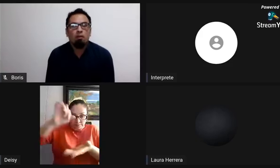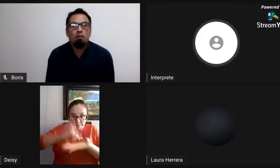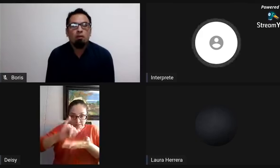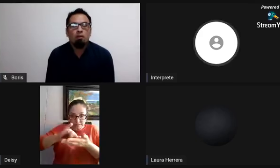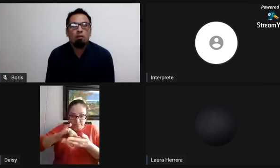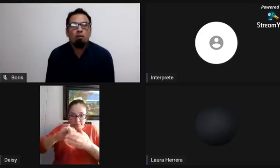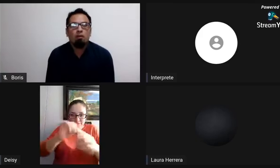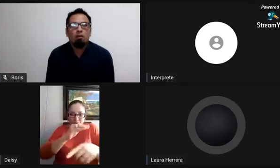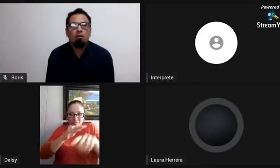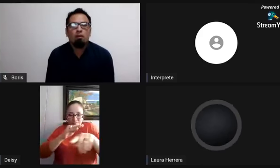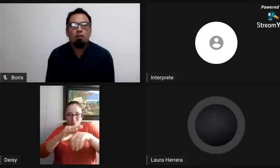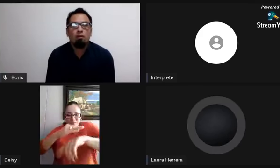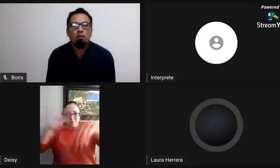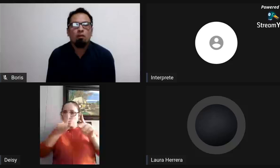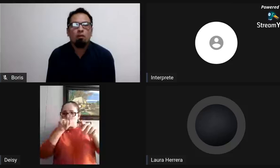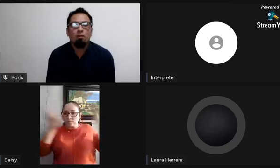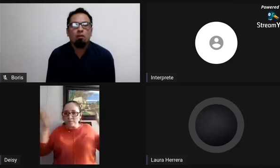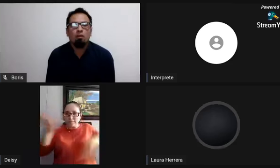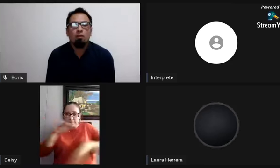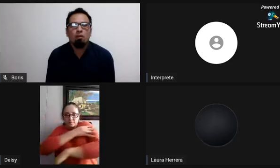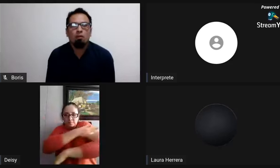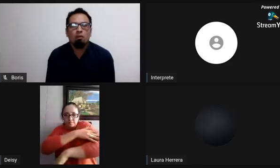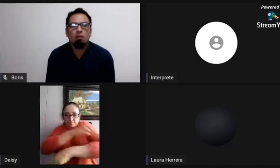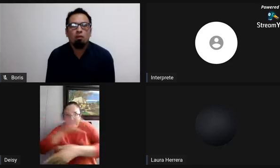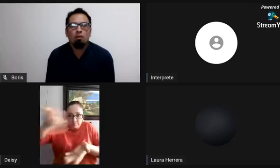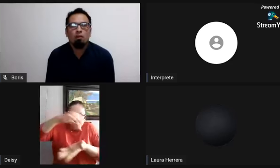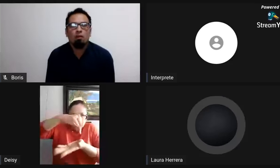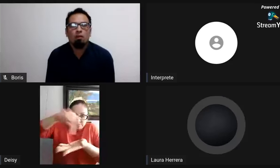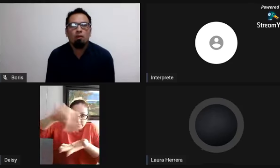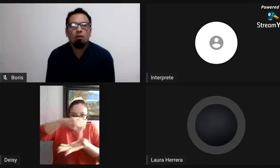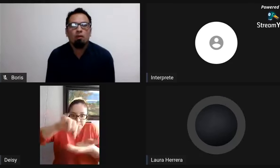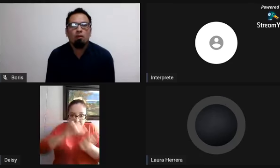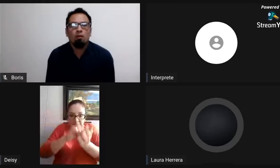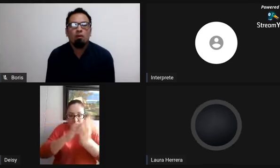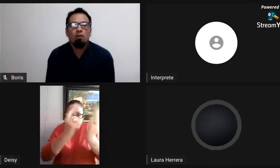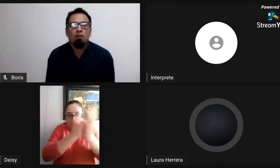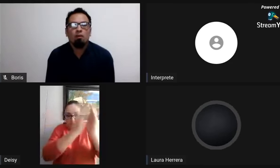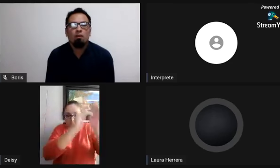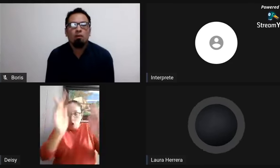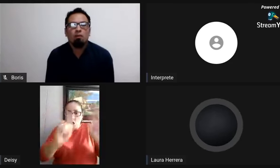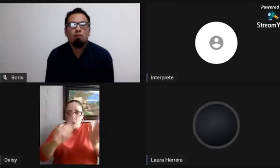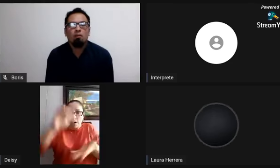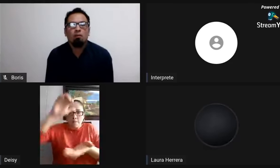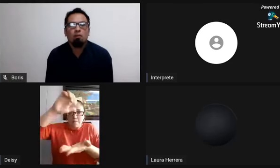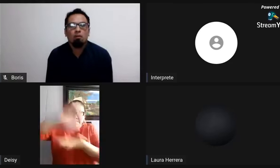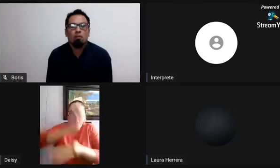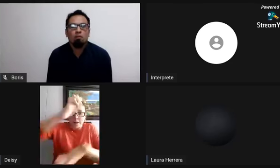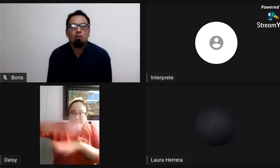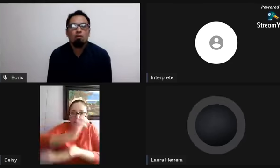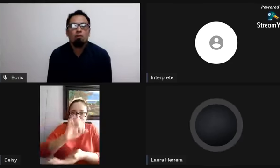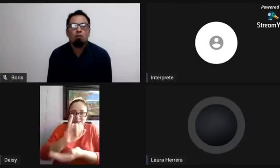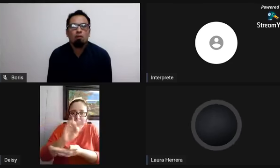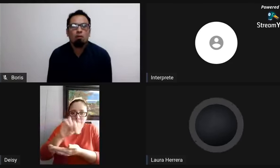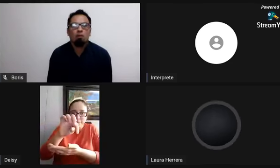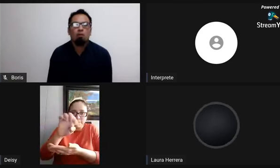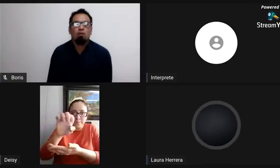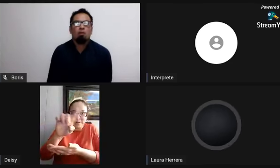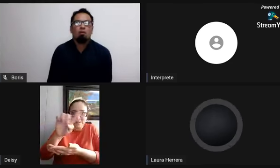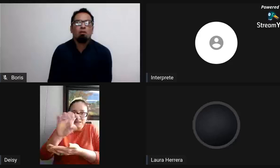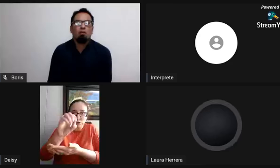Sí. Y durante ese periodo de tiempo también se escribían libros,